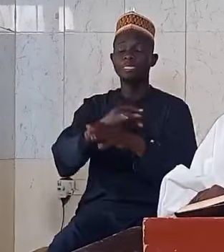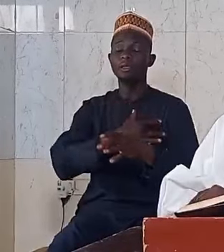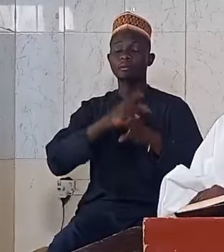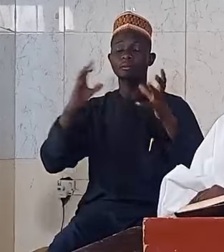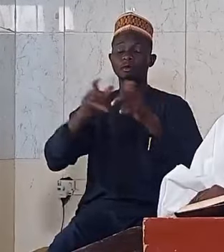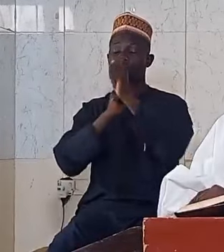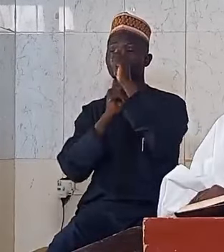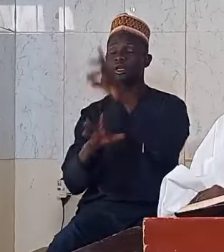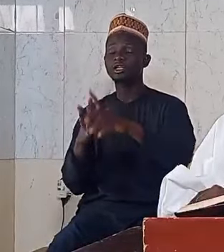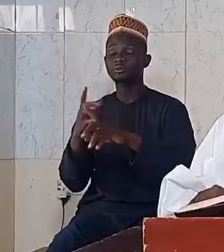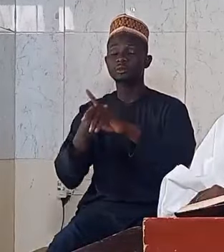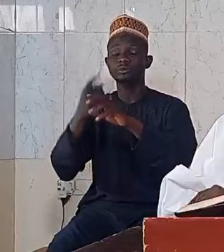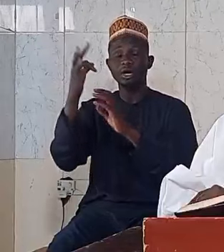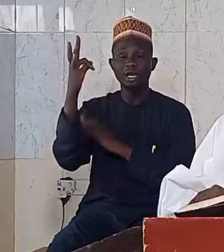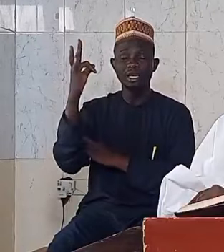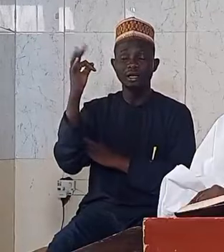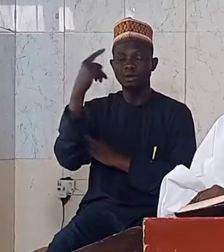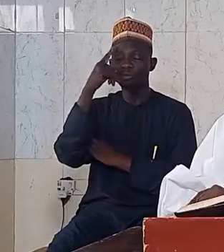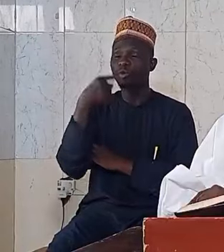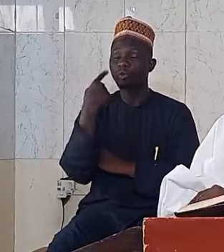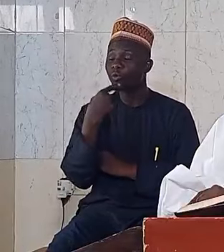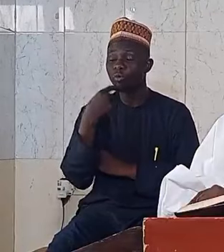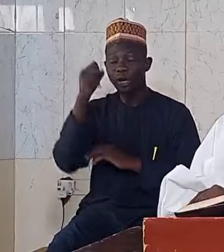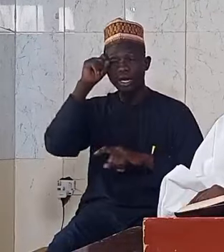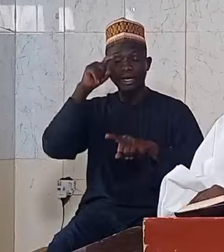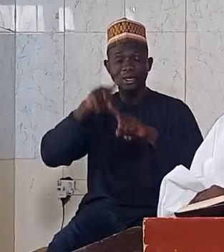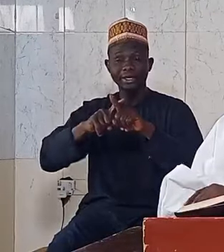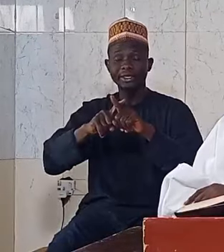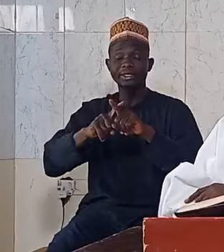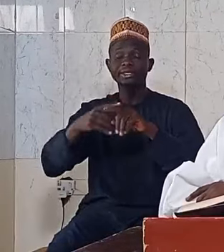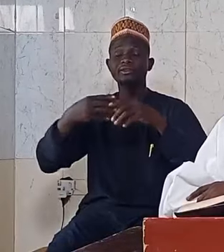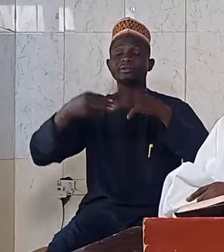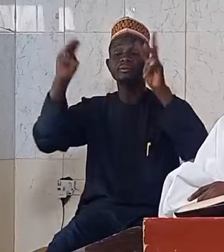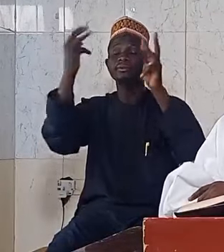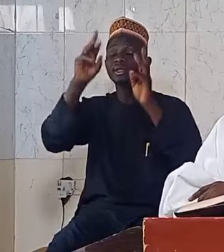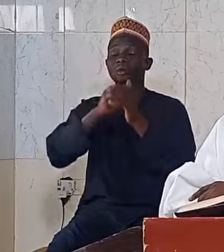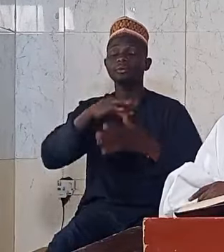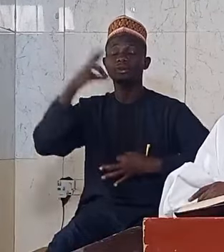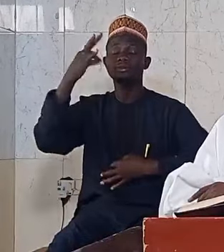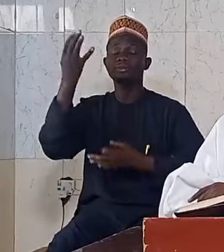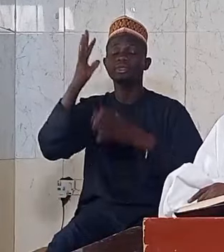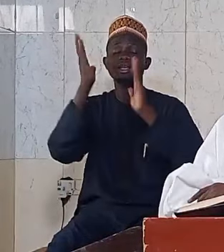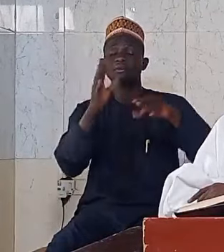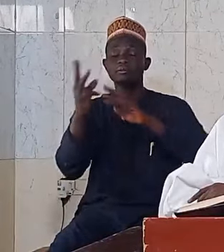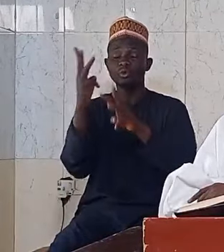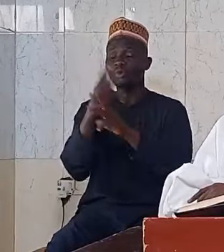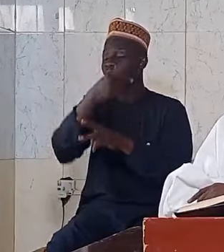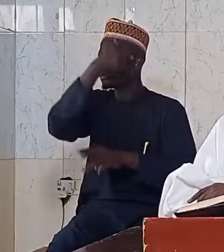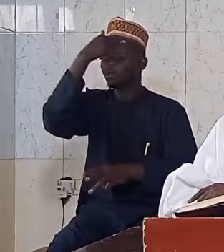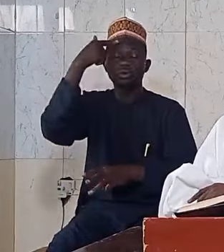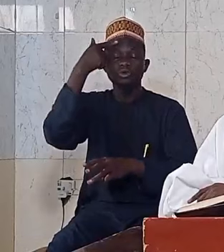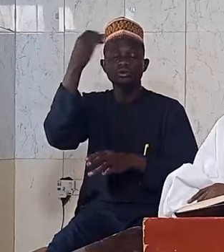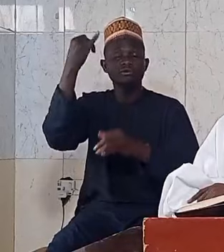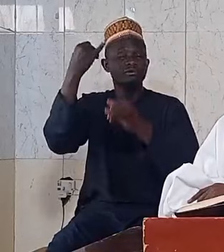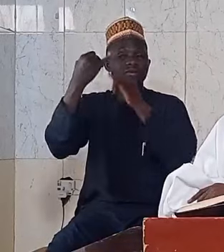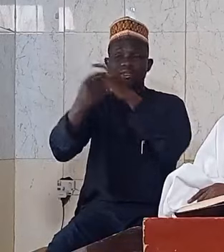جلما da waɗanda suka saida rayukansu suka saida duniyarsu suka karbi